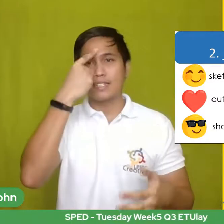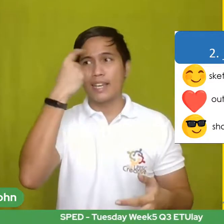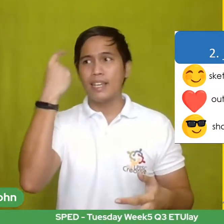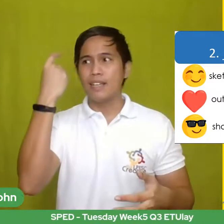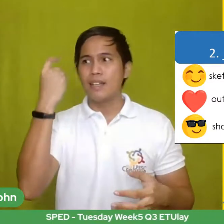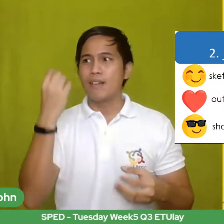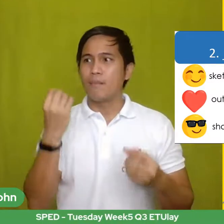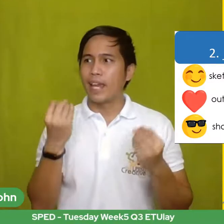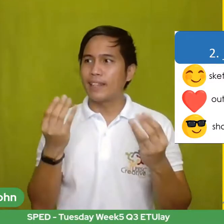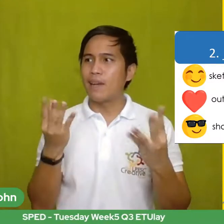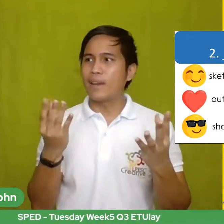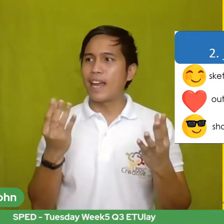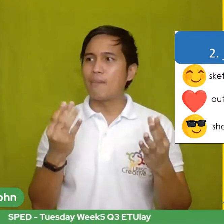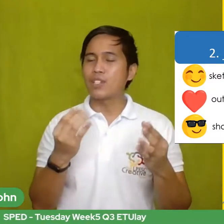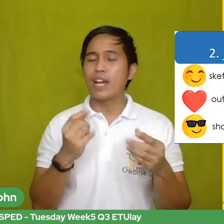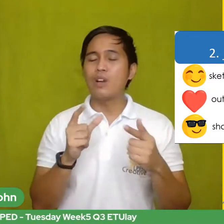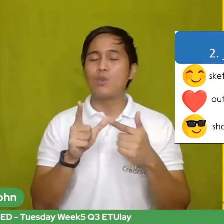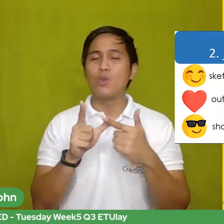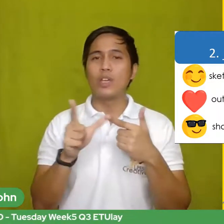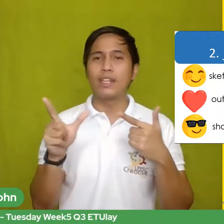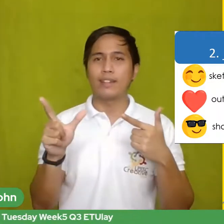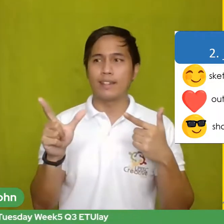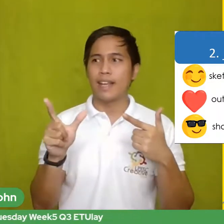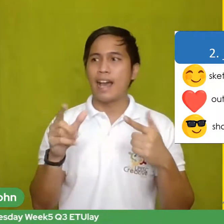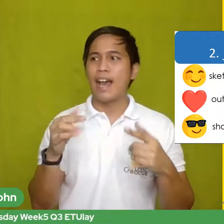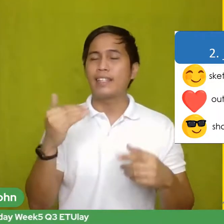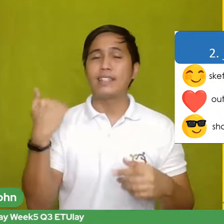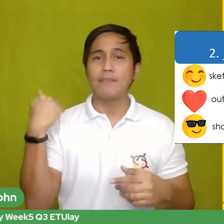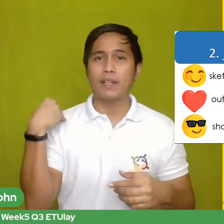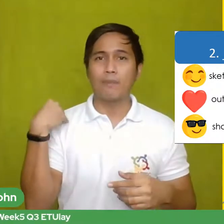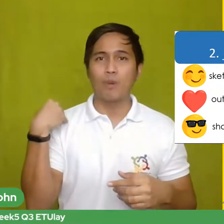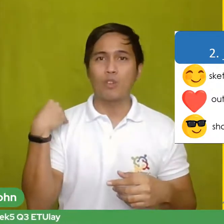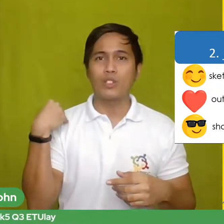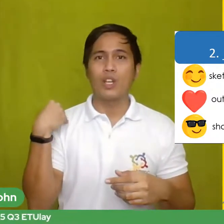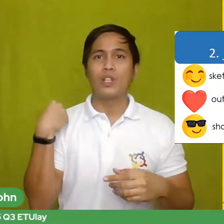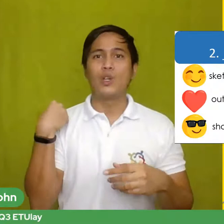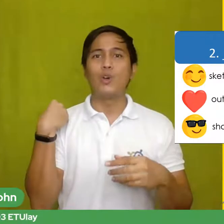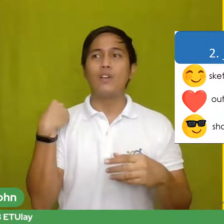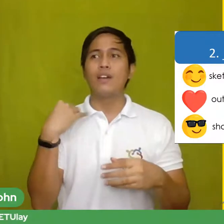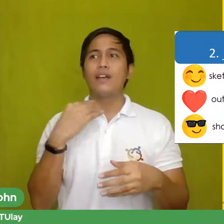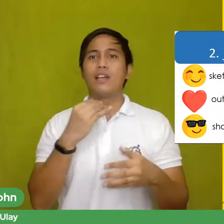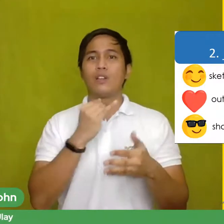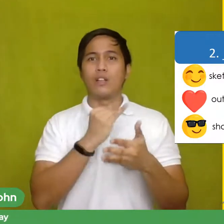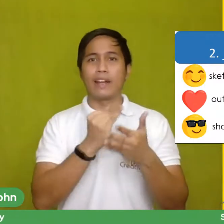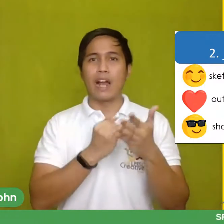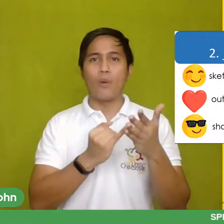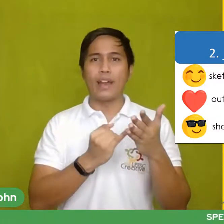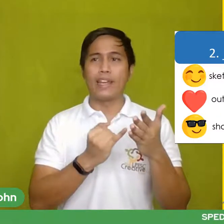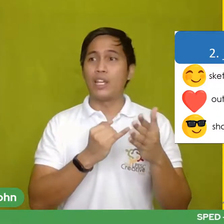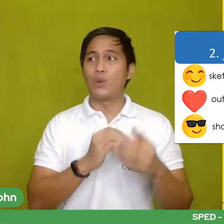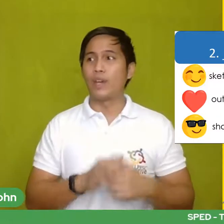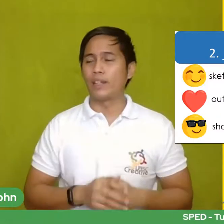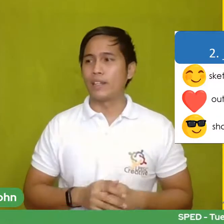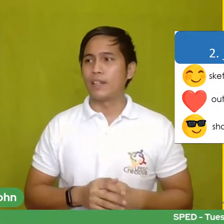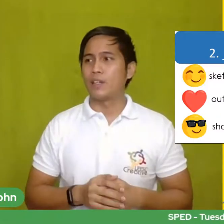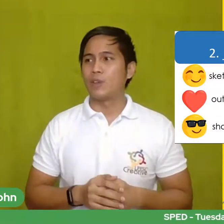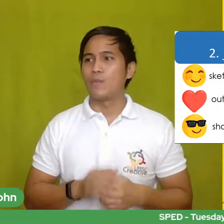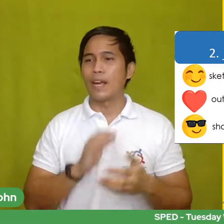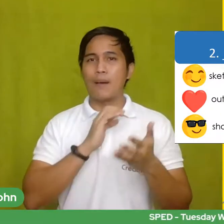Kasi, makitang marami siyang guhit at hindi pa tapos yung larawan na iginuhit. Kumbaga,